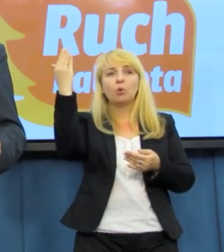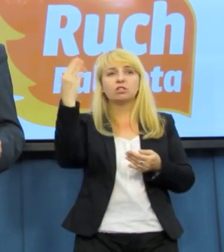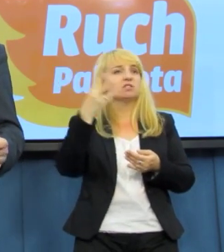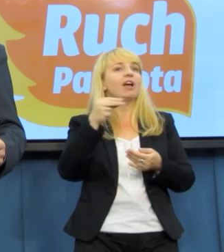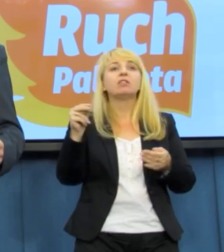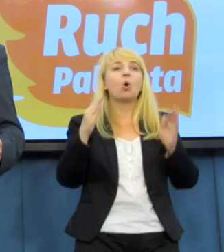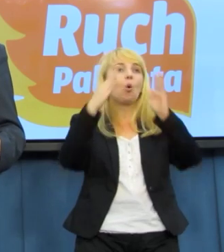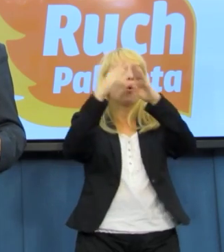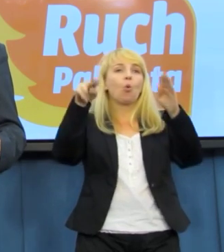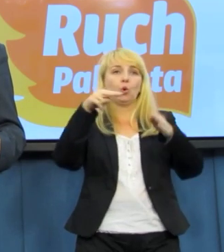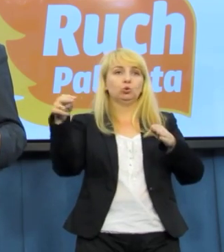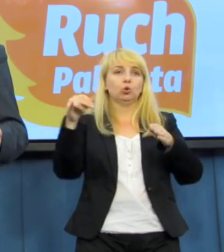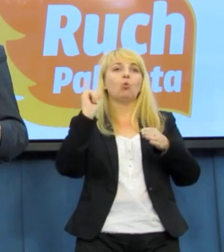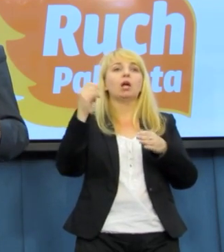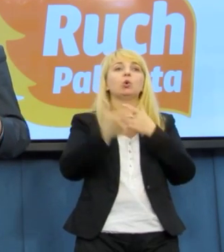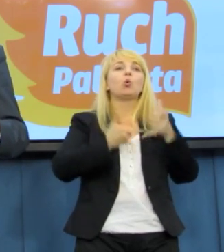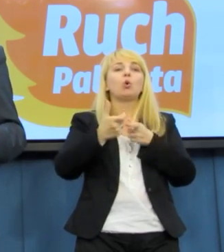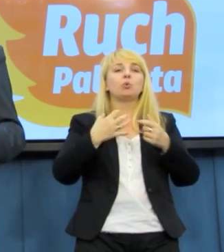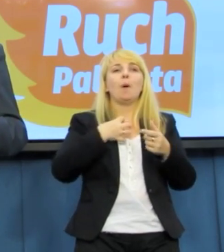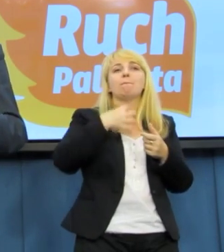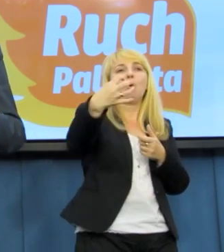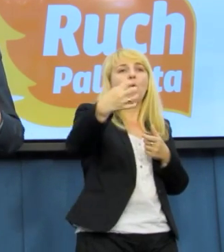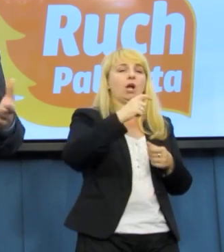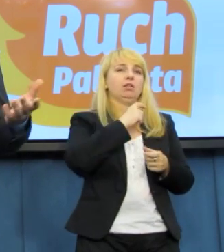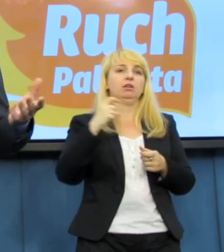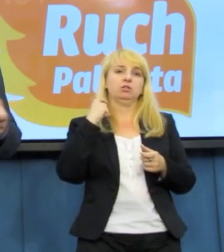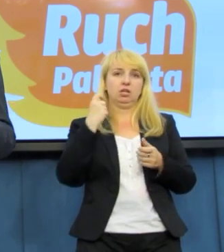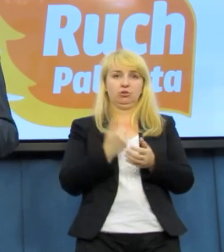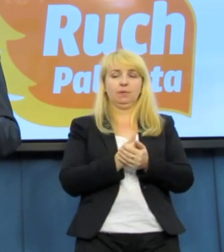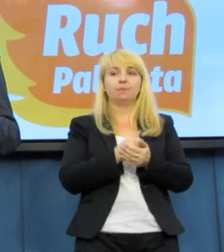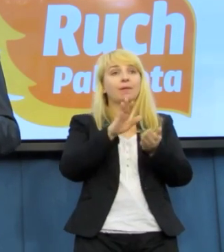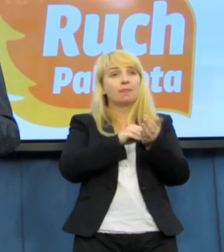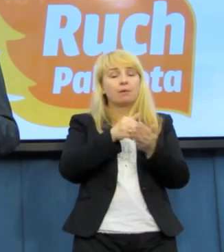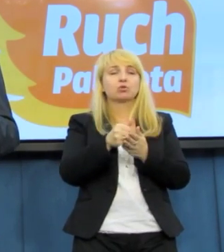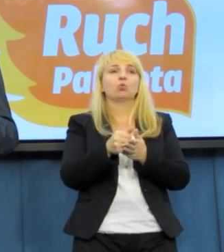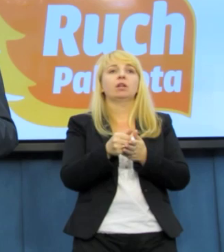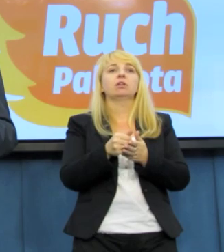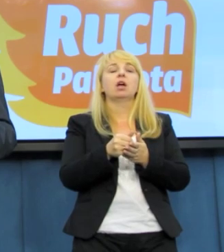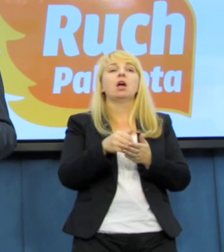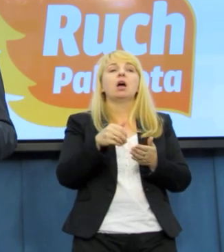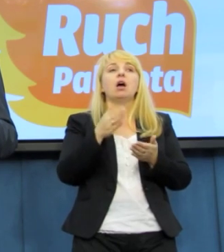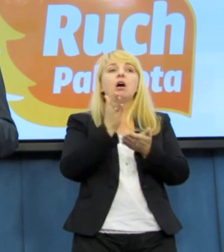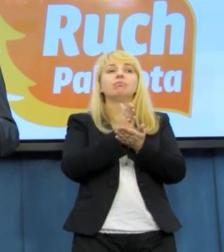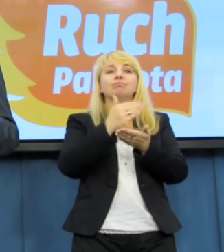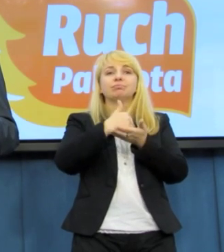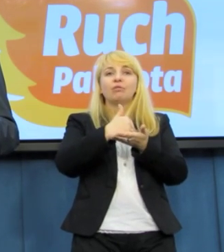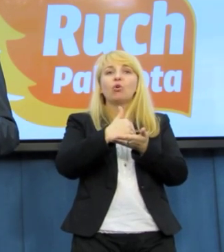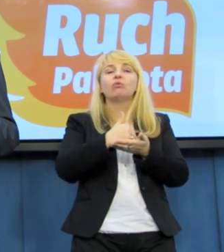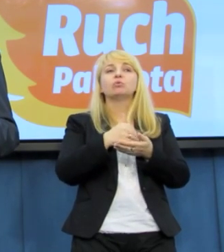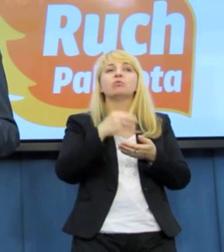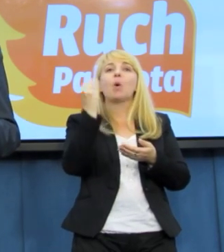napychały kieszenie klerowi. I dam takie przykłady, chociażby z województwa pomorskiego, proszę Państwa,